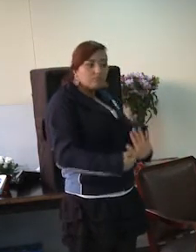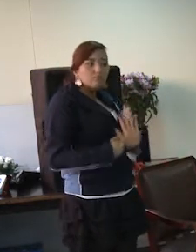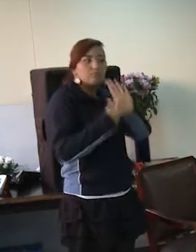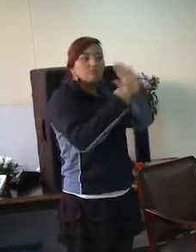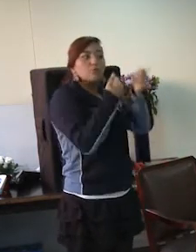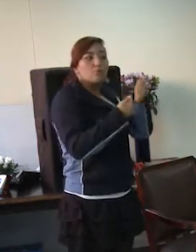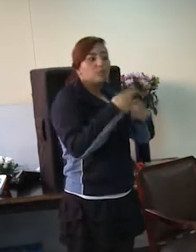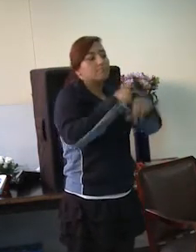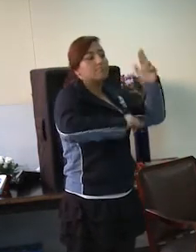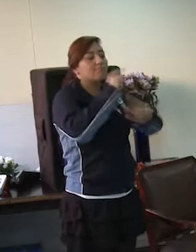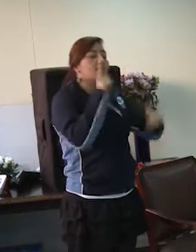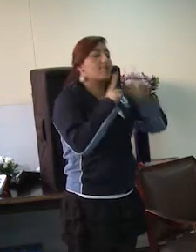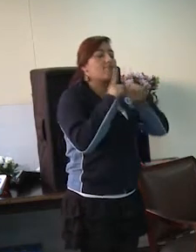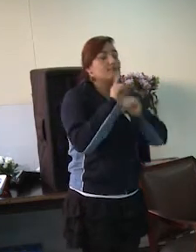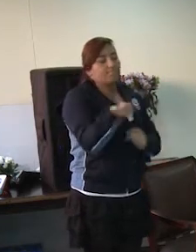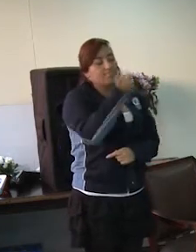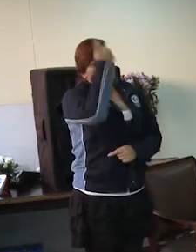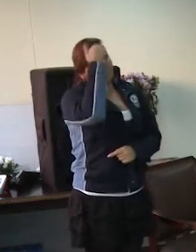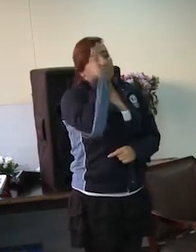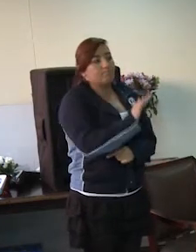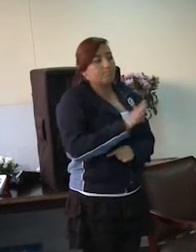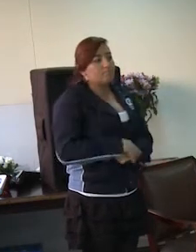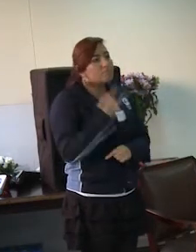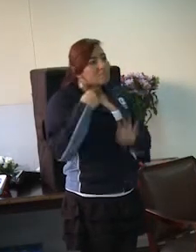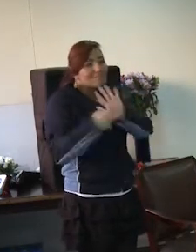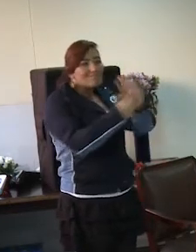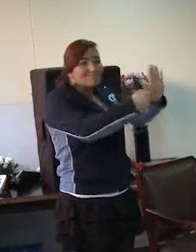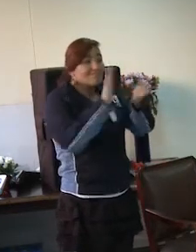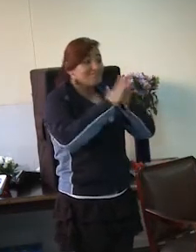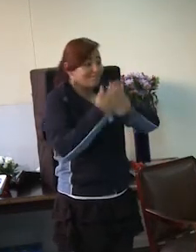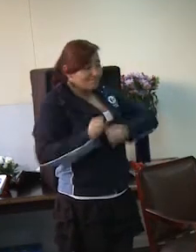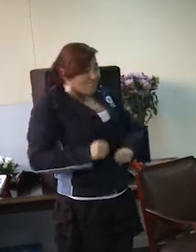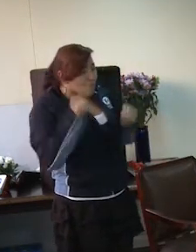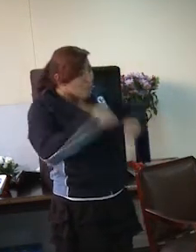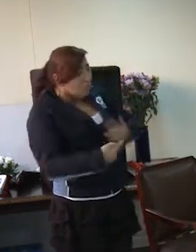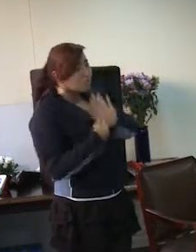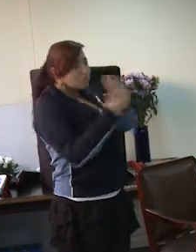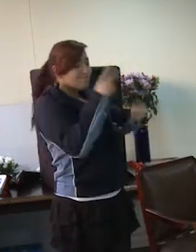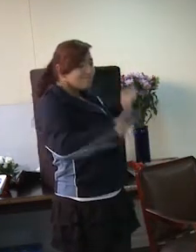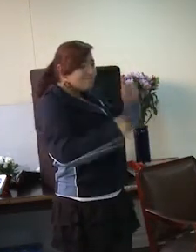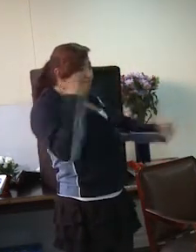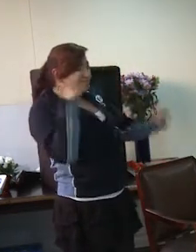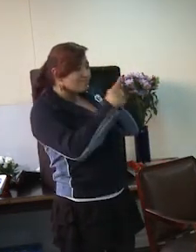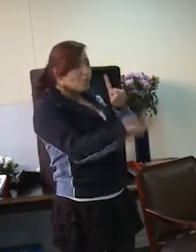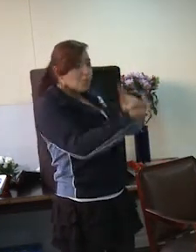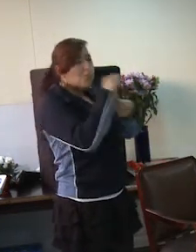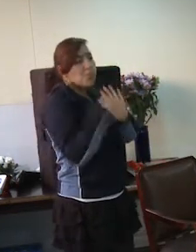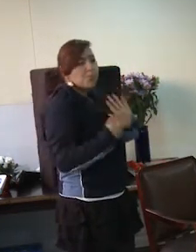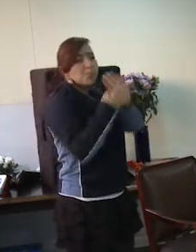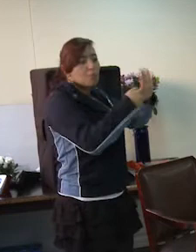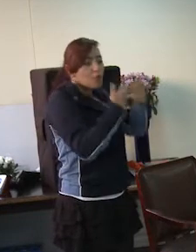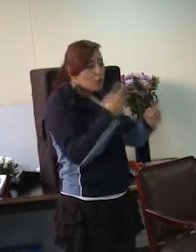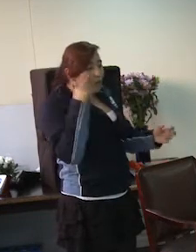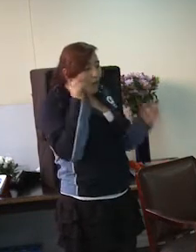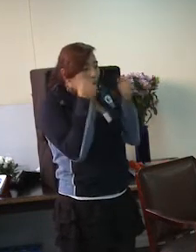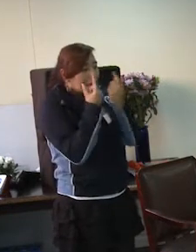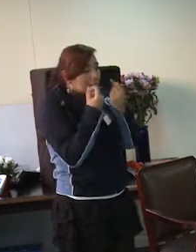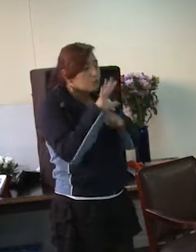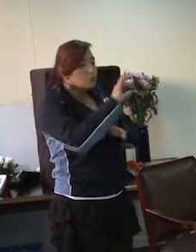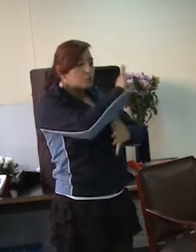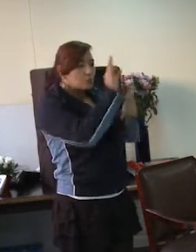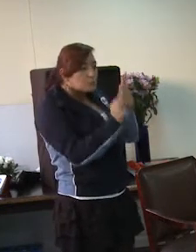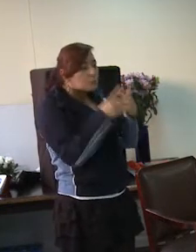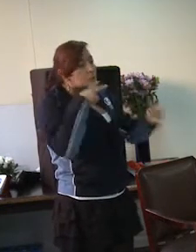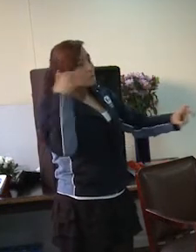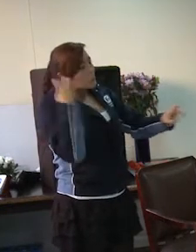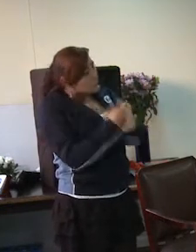como la principal. Se demuestra una vez más que en comunidad se puede construir propósitos claros, evidenciando lo complejo de la coherencia y el